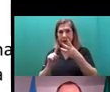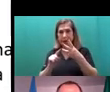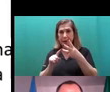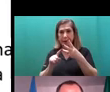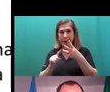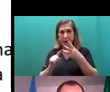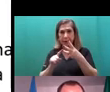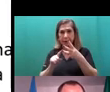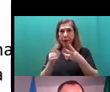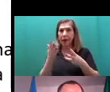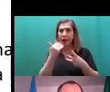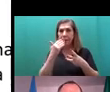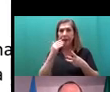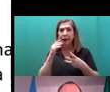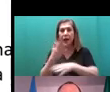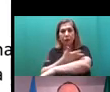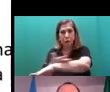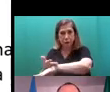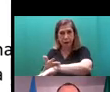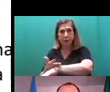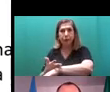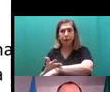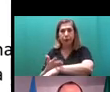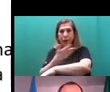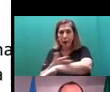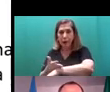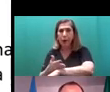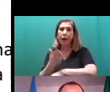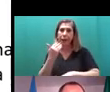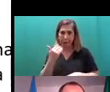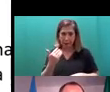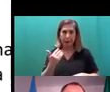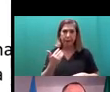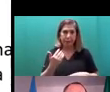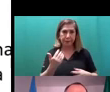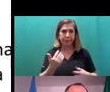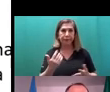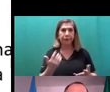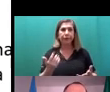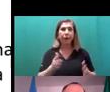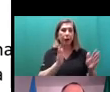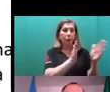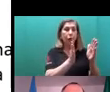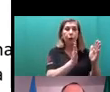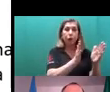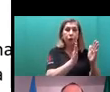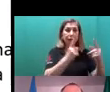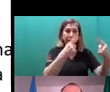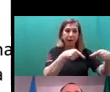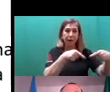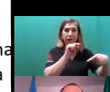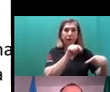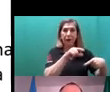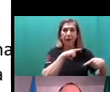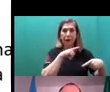hábitos alimentares. Okay? Então, rapidamente, os desafios no curto prazo. Respecto à cadeia, temos